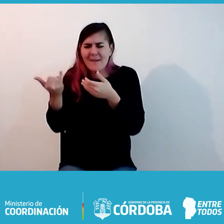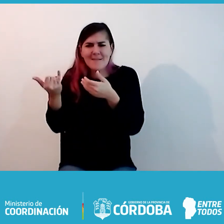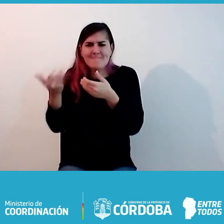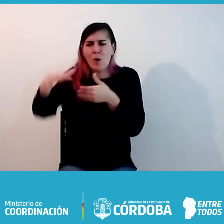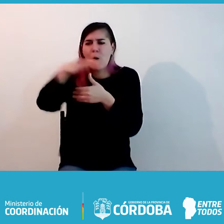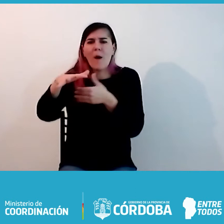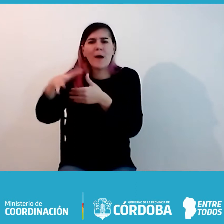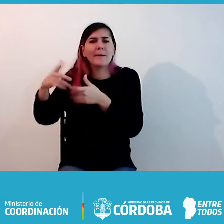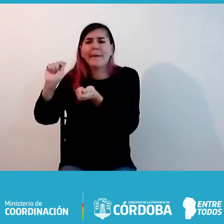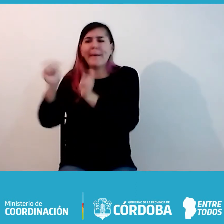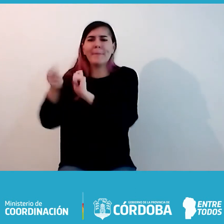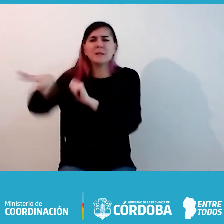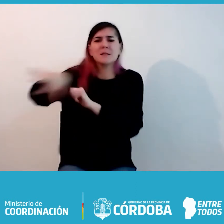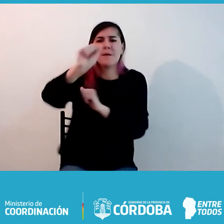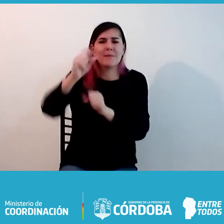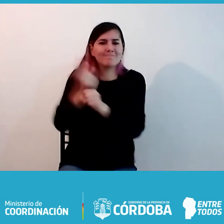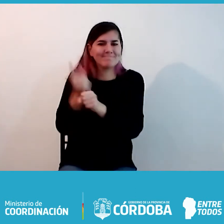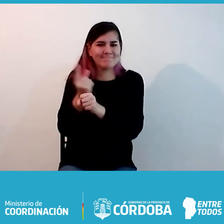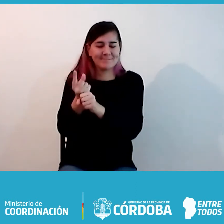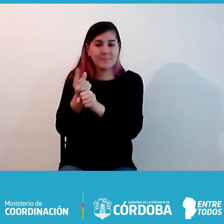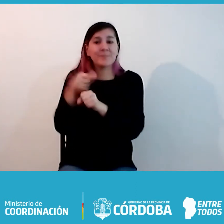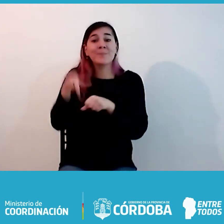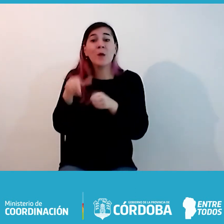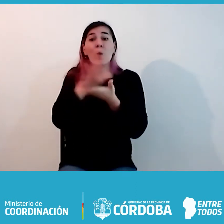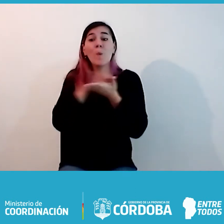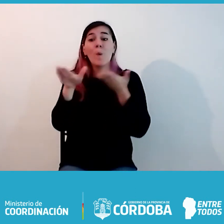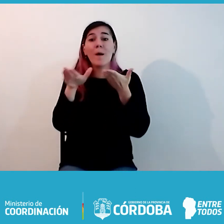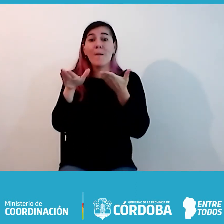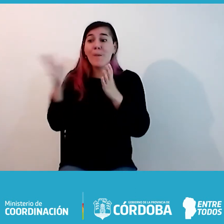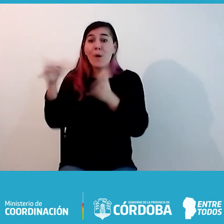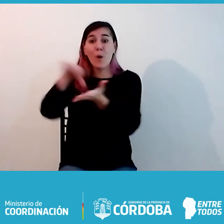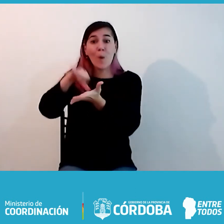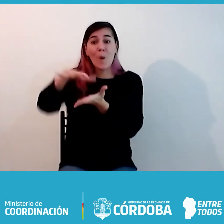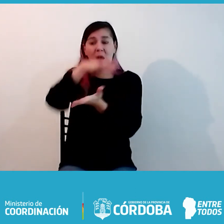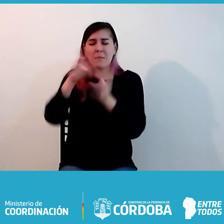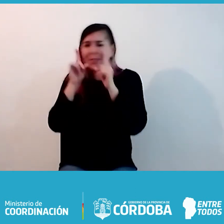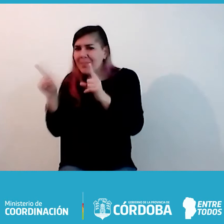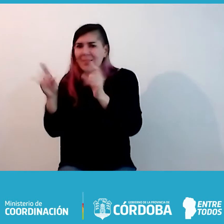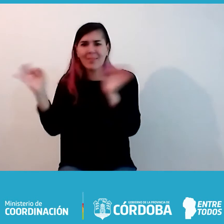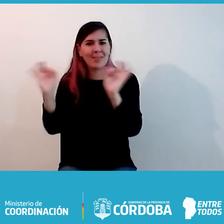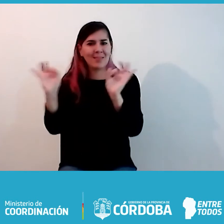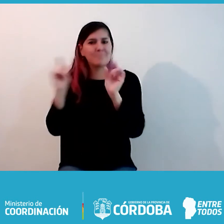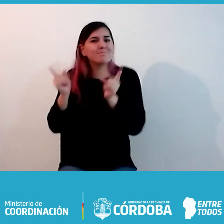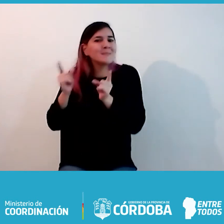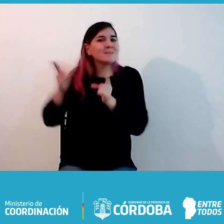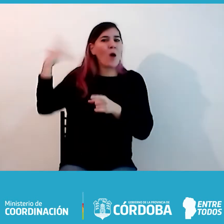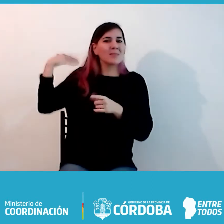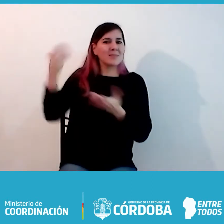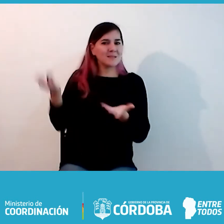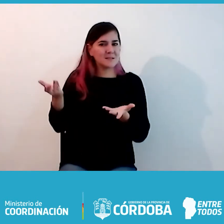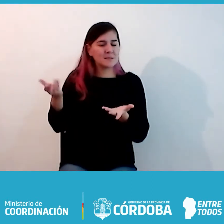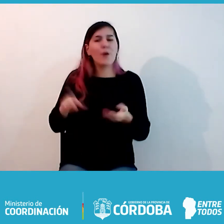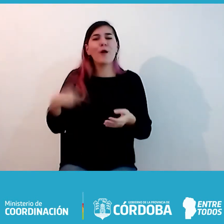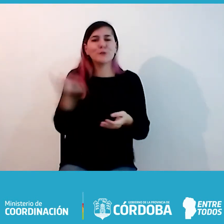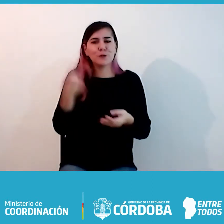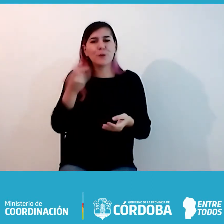enseña. Desde ya que en este nuevo orden que se le dio no se atendió en nada de ellos. Nosotros tenemos